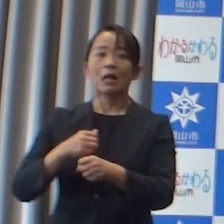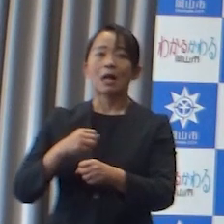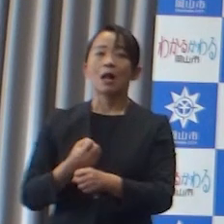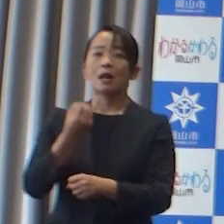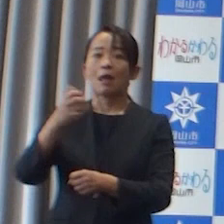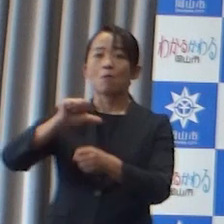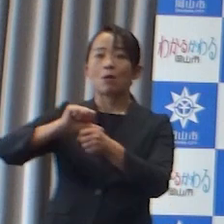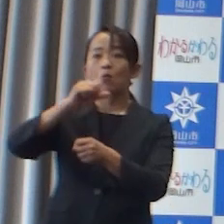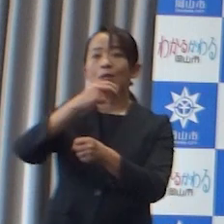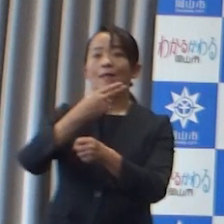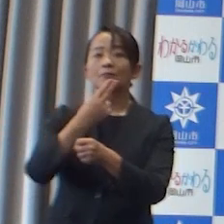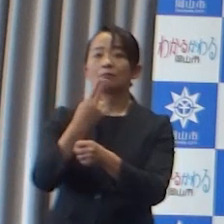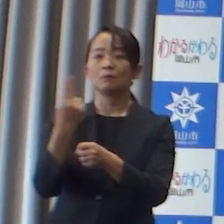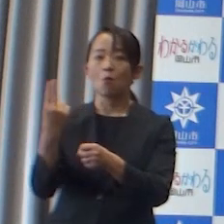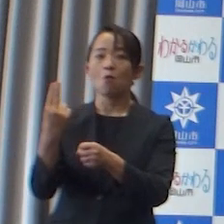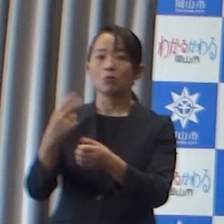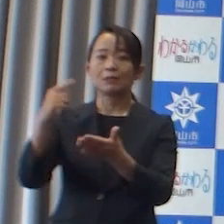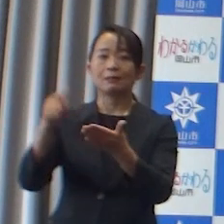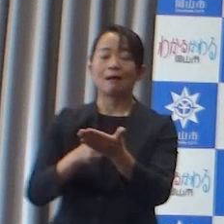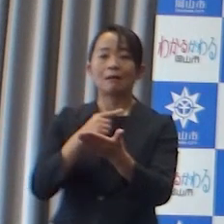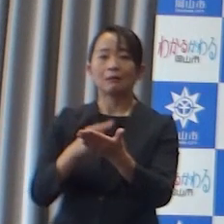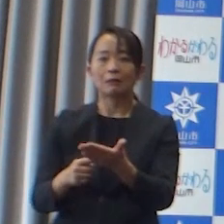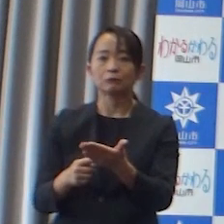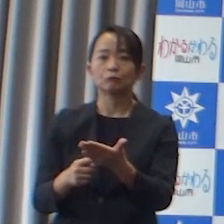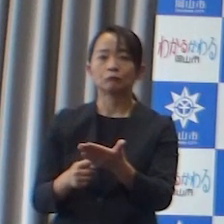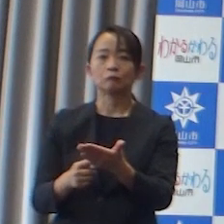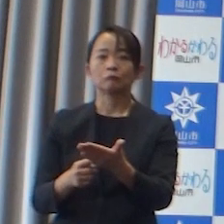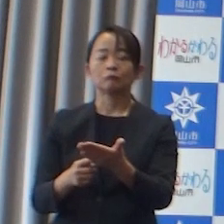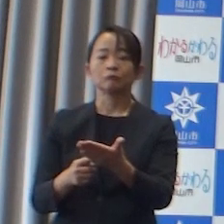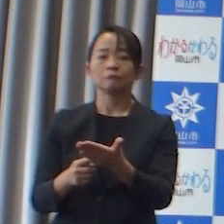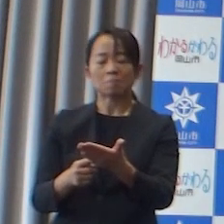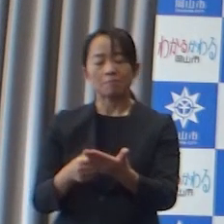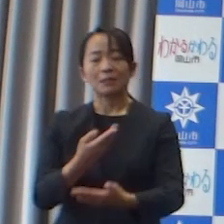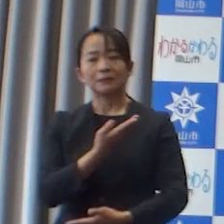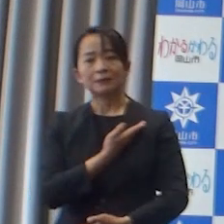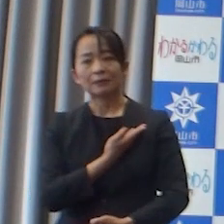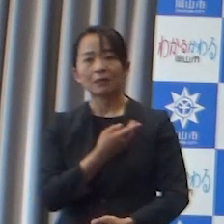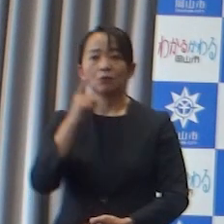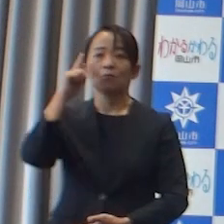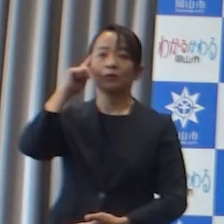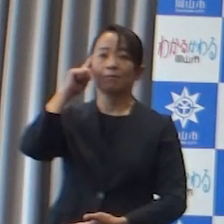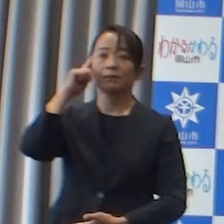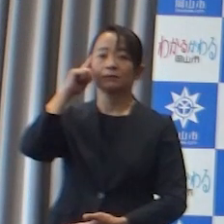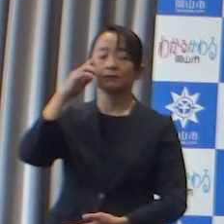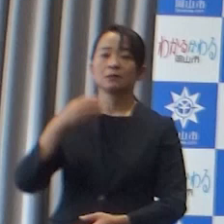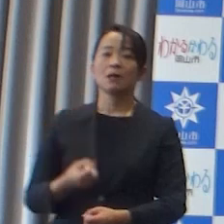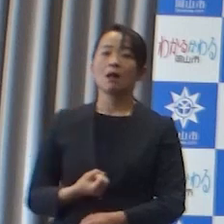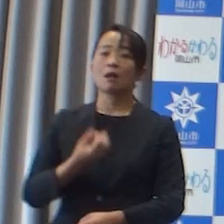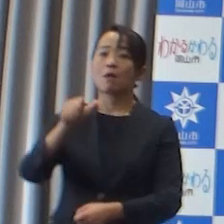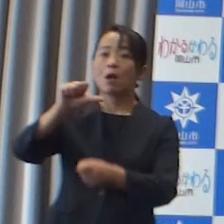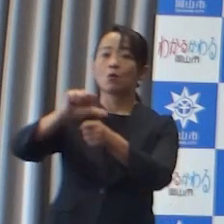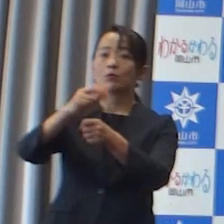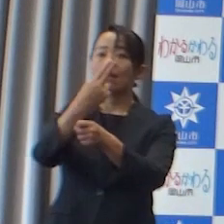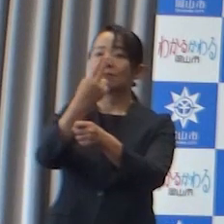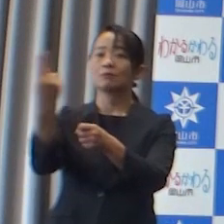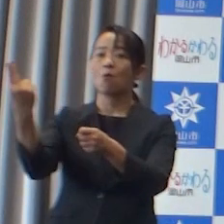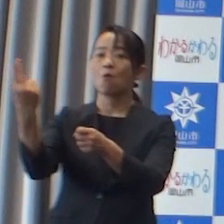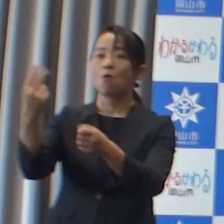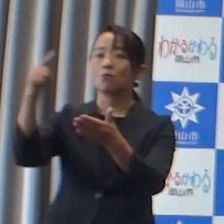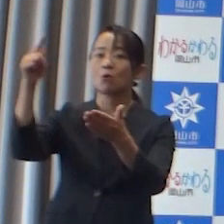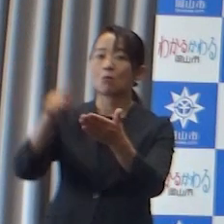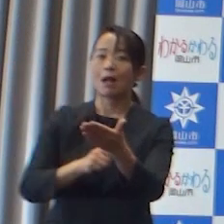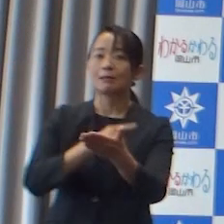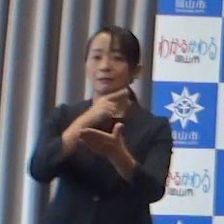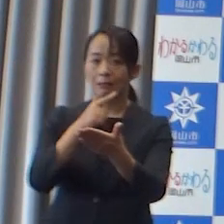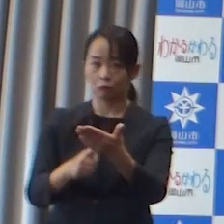ろうというように思ったわけであります。したがって令和5年度の決着、まあ、同じ